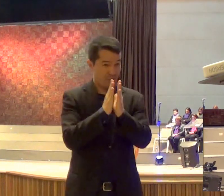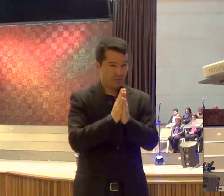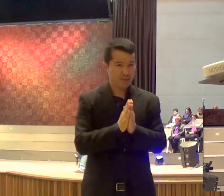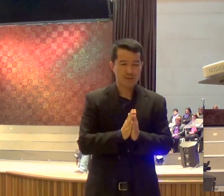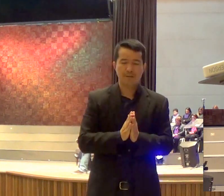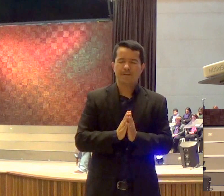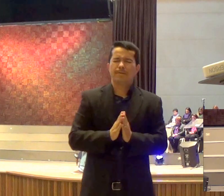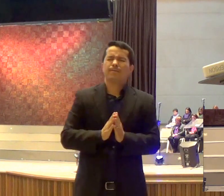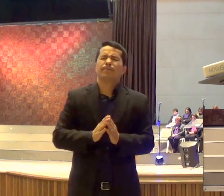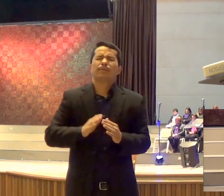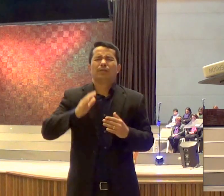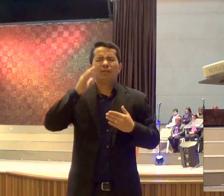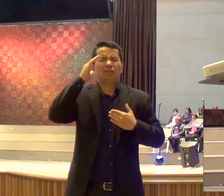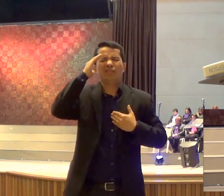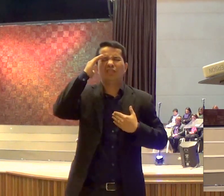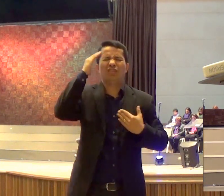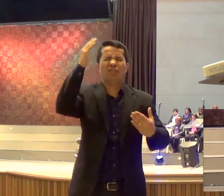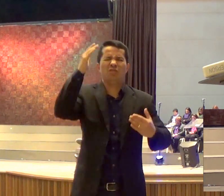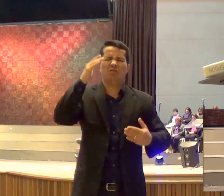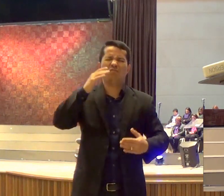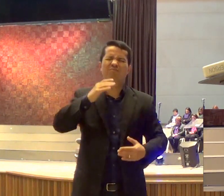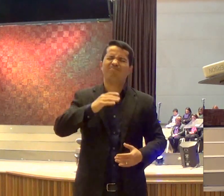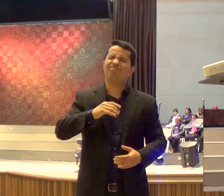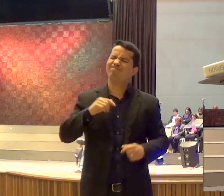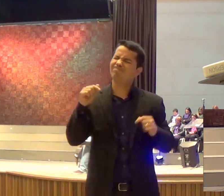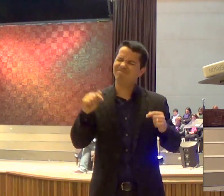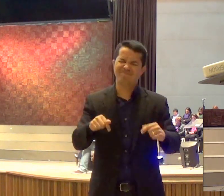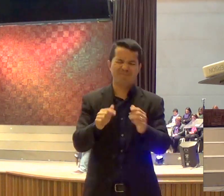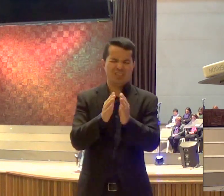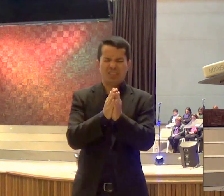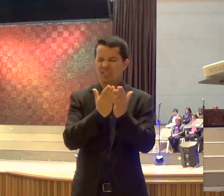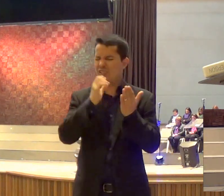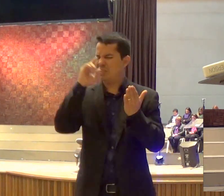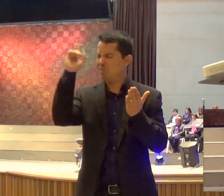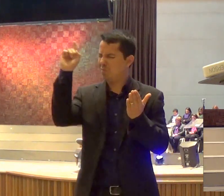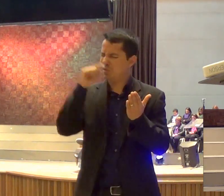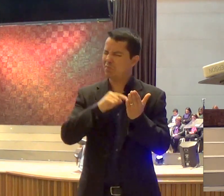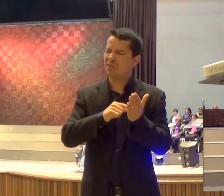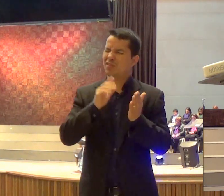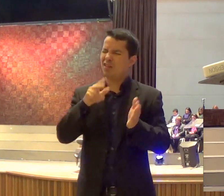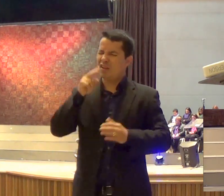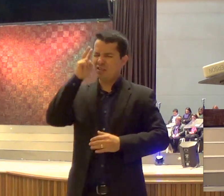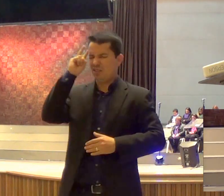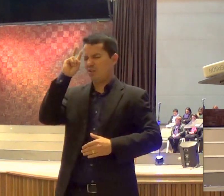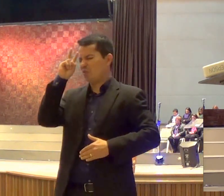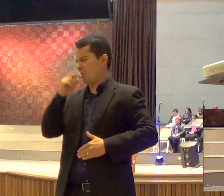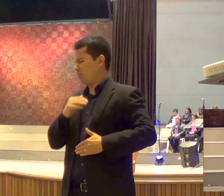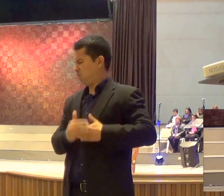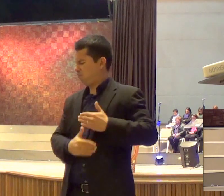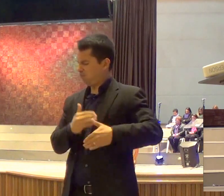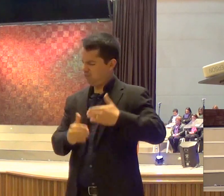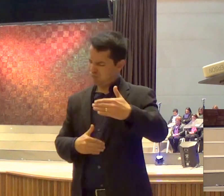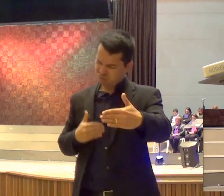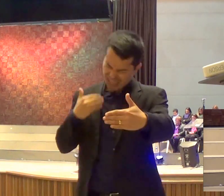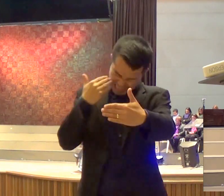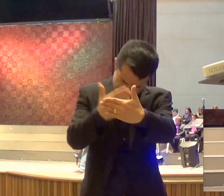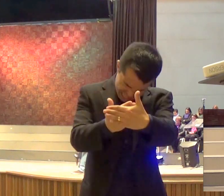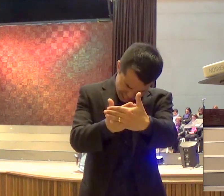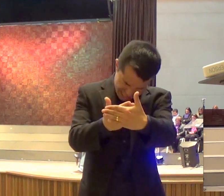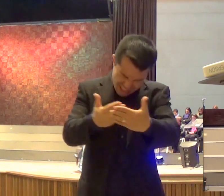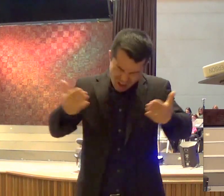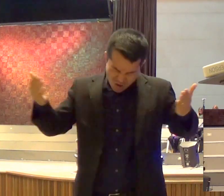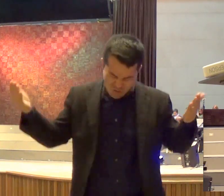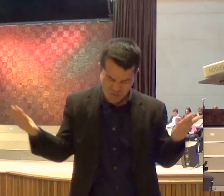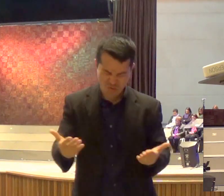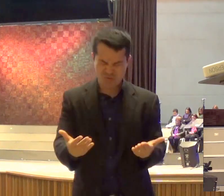preservada ao longo dos anos e que hoje nos alcança e fala o nosso coração Deus santo Deus querido